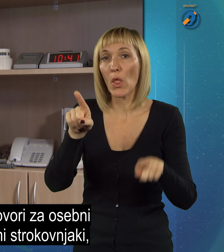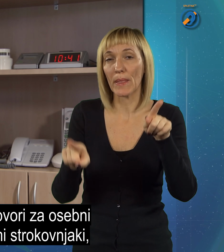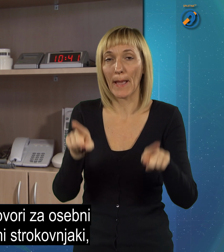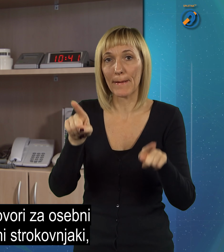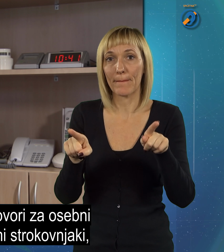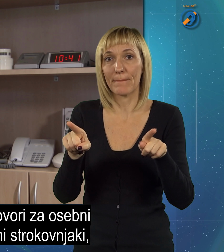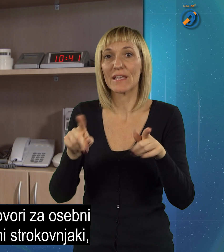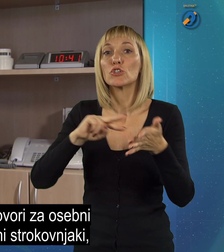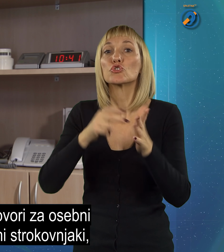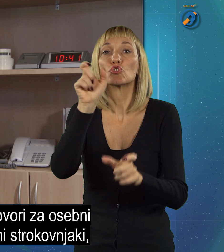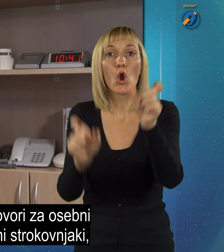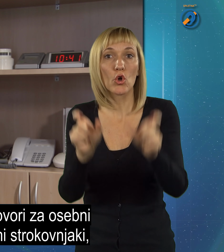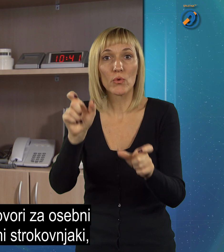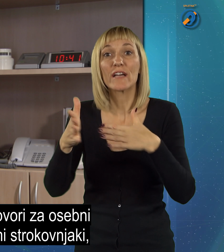različnimi